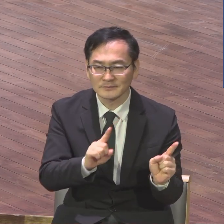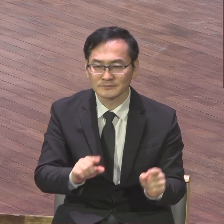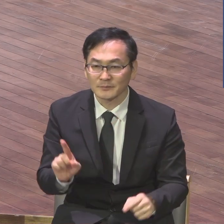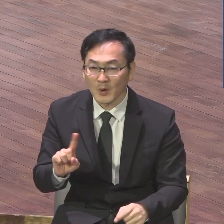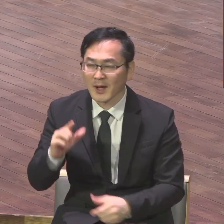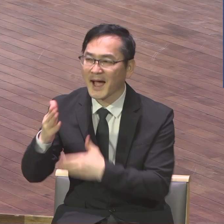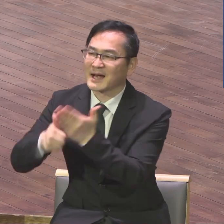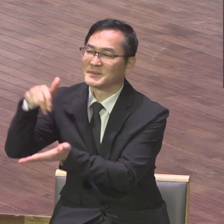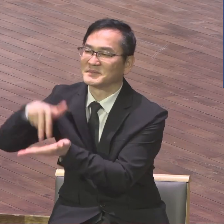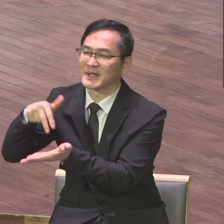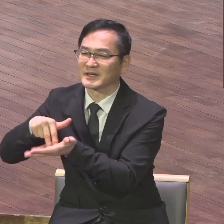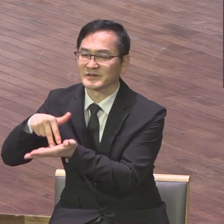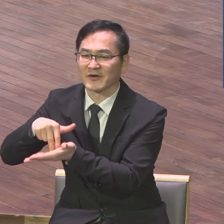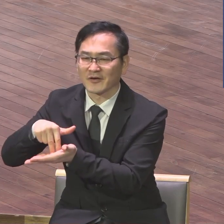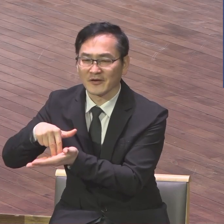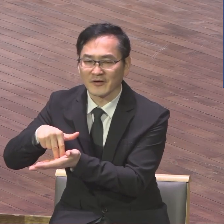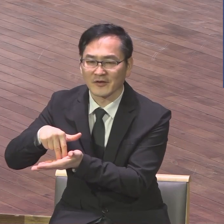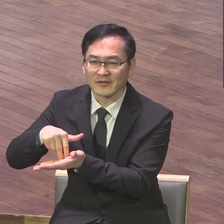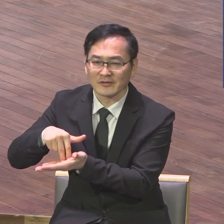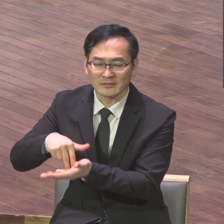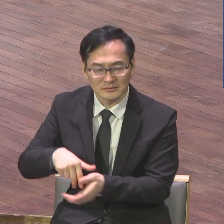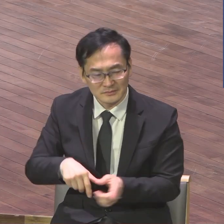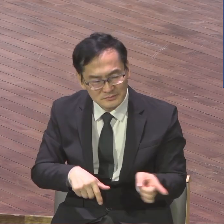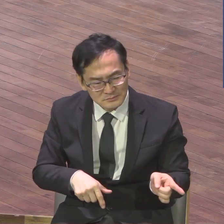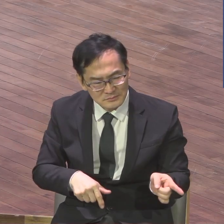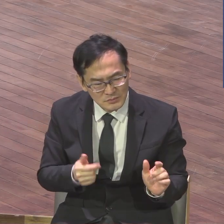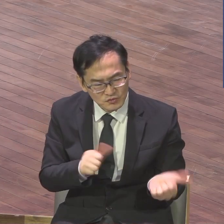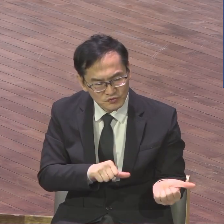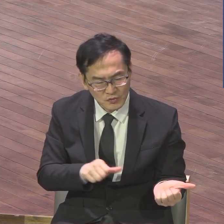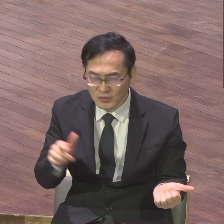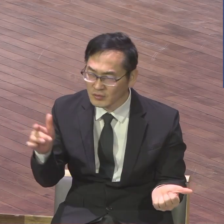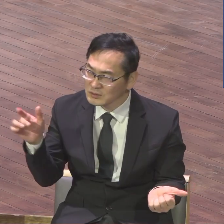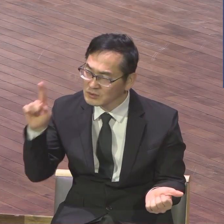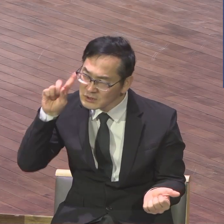하나님의 관점에서 해석하는 능력이 있어야 됩니다.